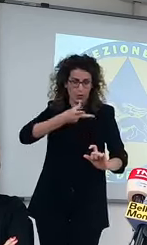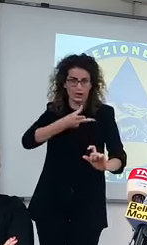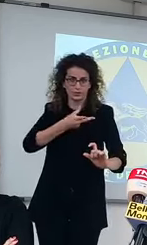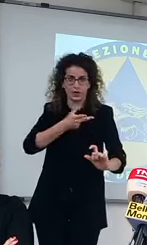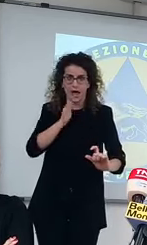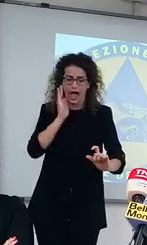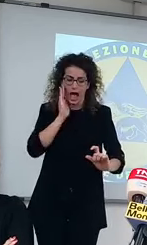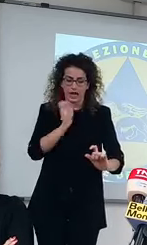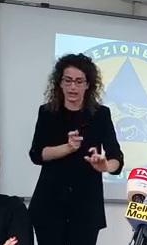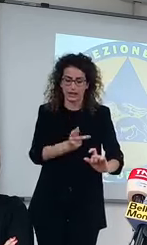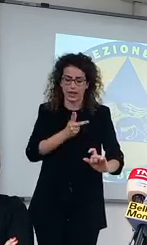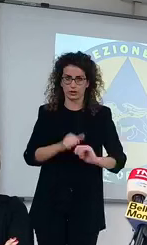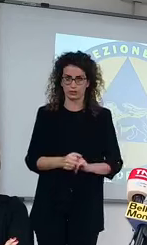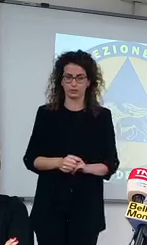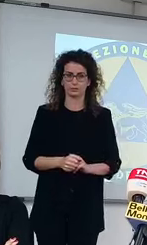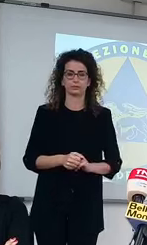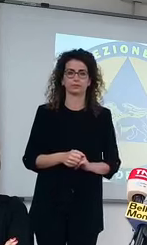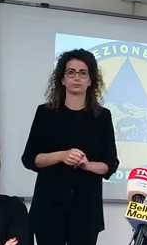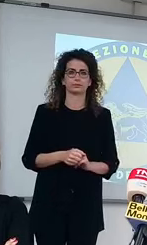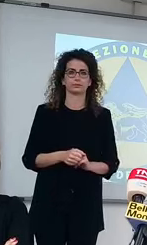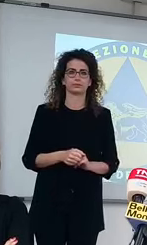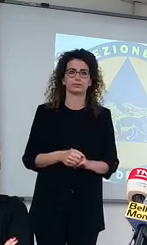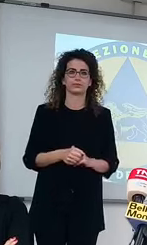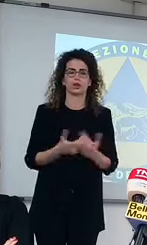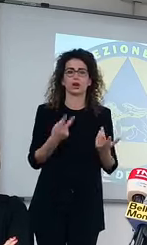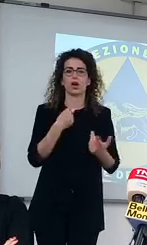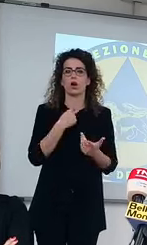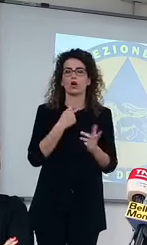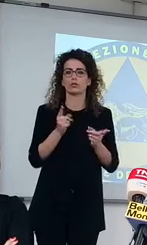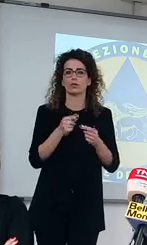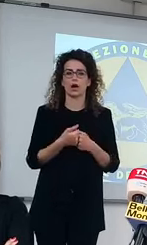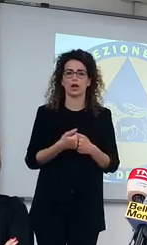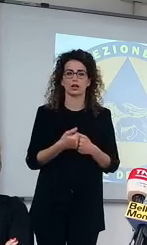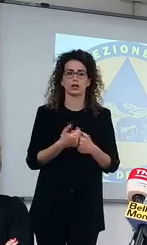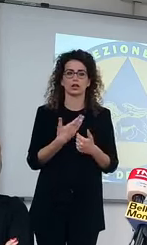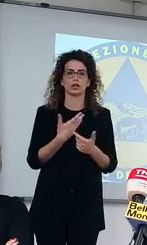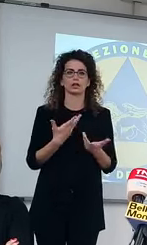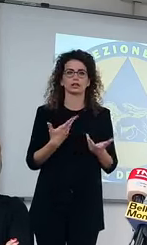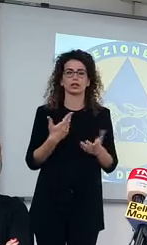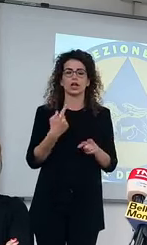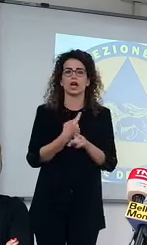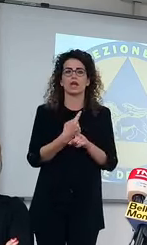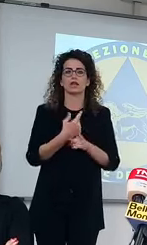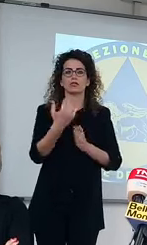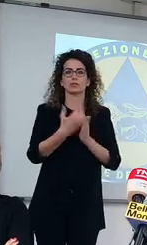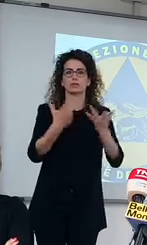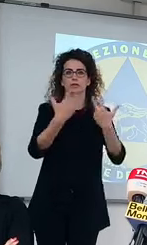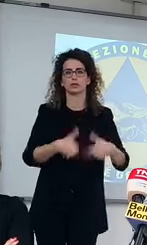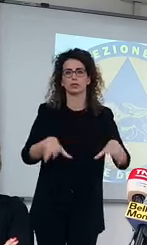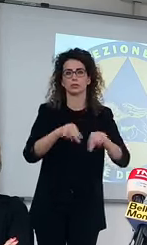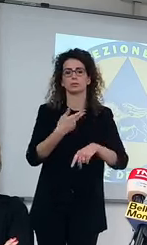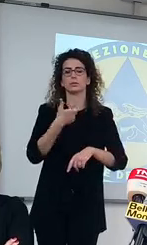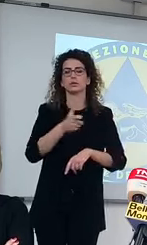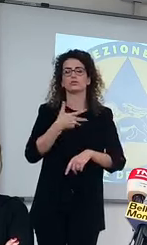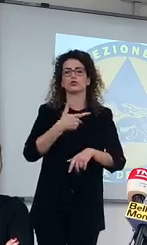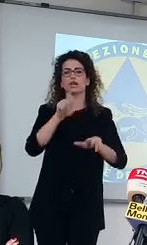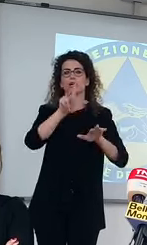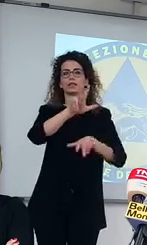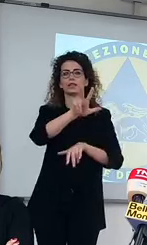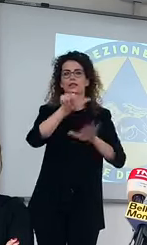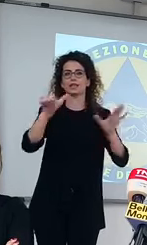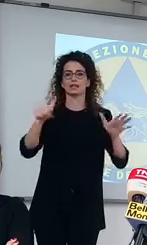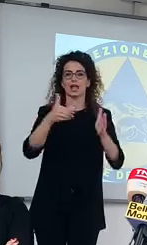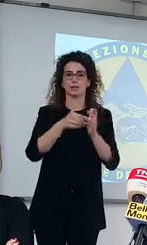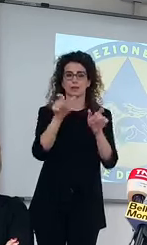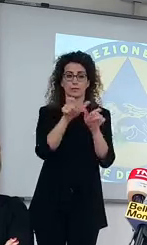siero, però c'è ovviamente tutto un problema di riprogrammazione, perché noi abbiamo 36.000 persone